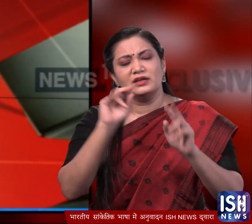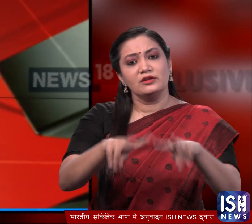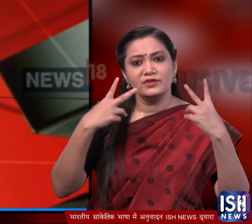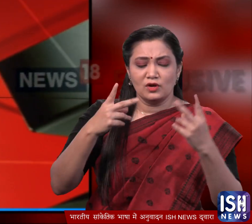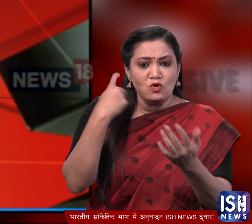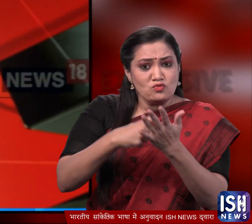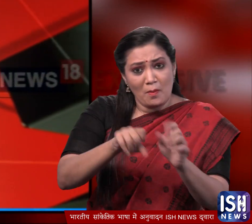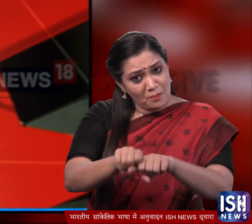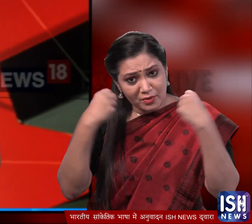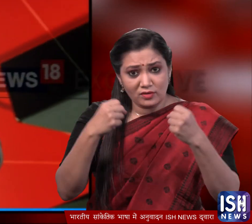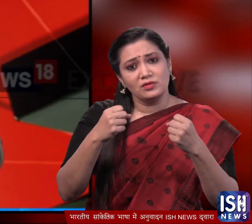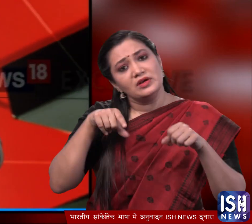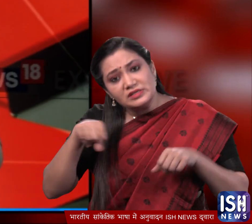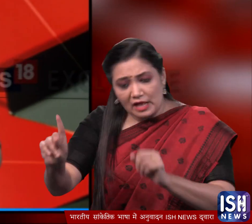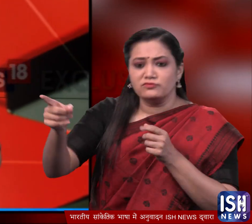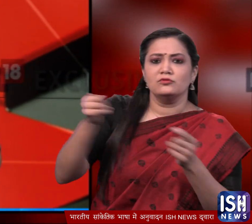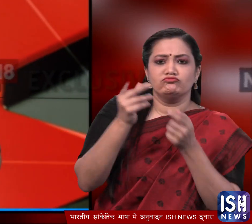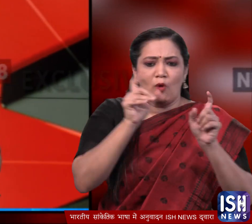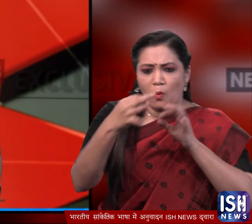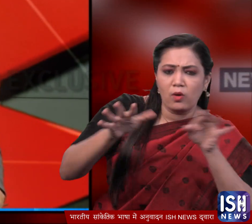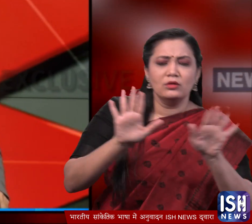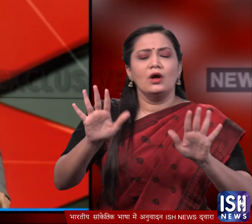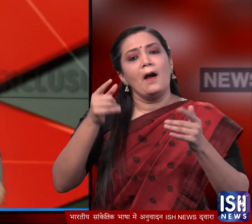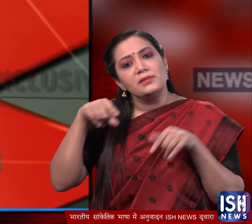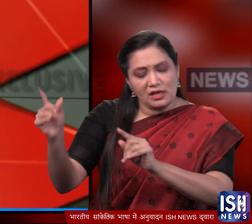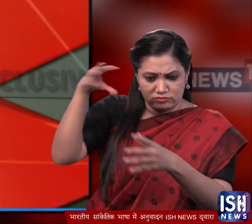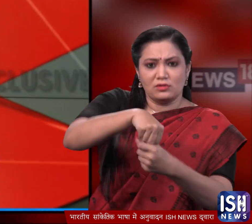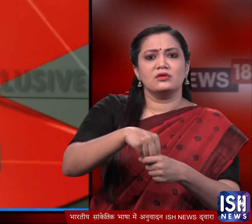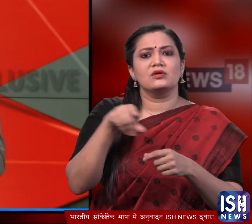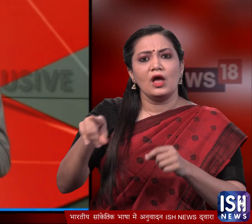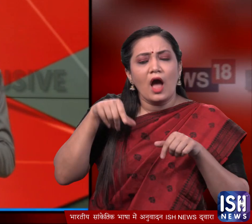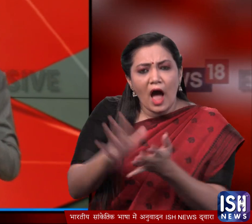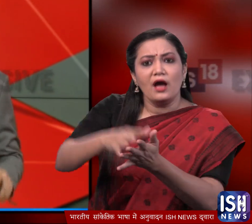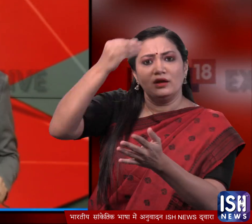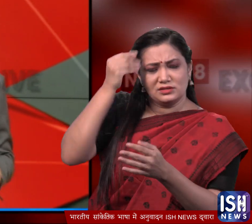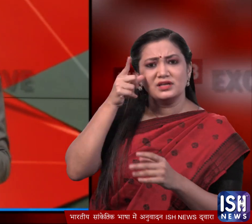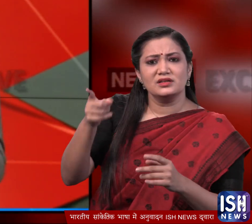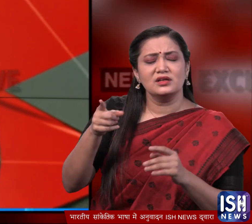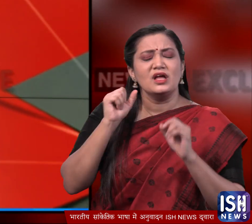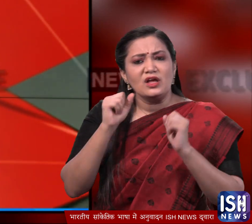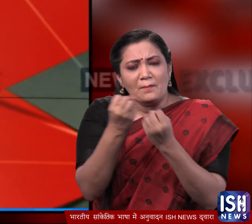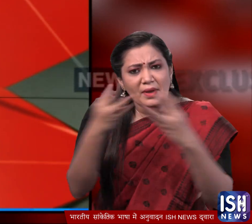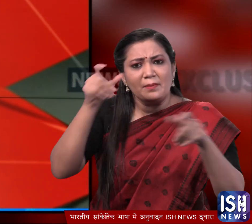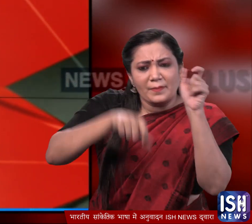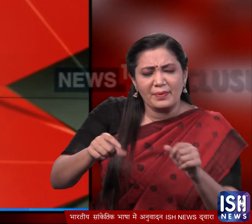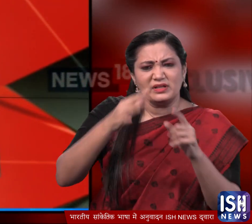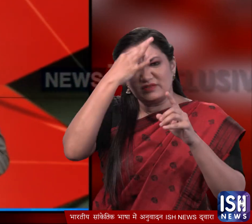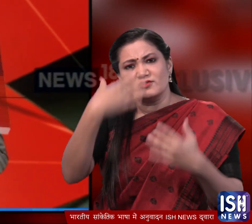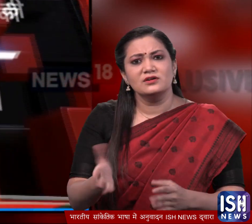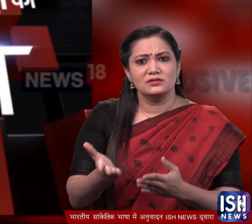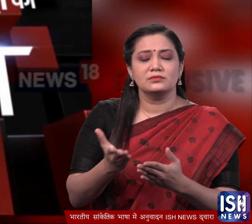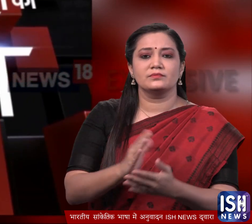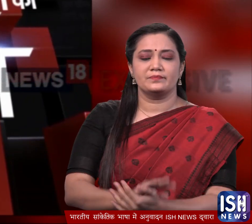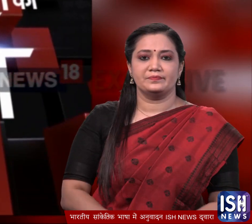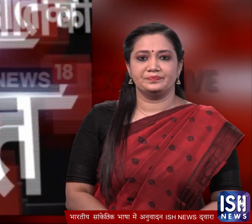आया कि ट्रैफिक नियम तोड़ने वालों को ही ट्रैफिक संभालने के काम पर लगा दिया जाए, ताकि उन्हें पता तो चलेगी उन जैसे लोग सड़क पर कितना कोहराम